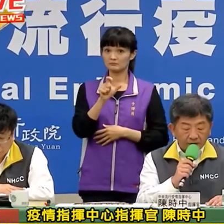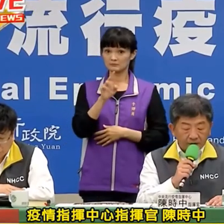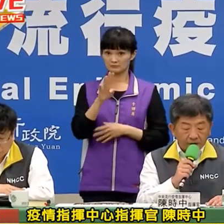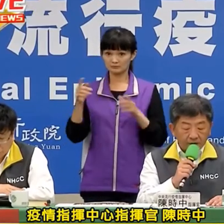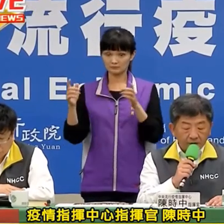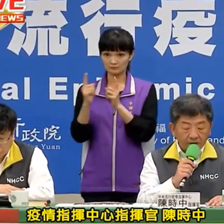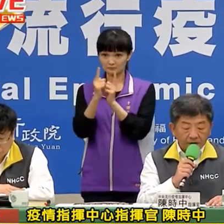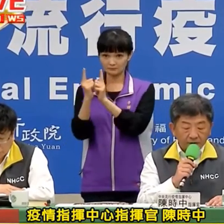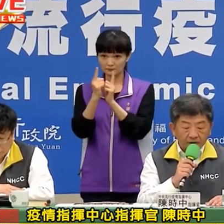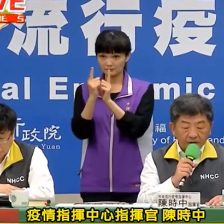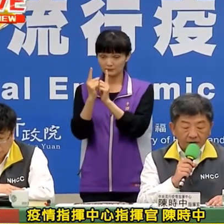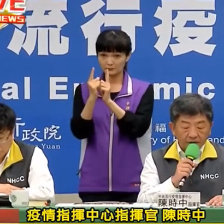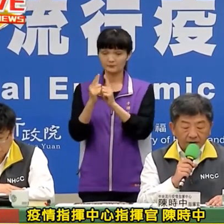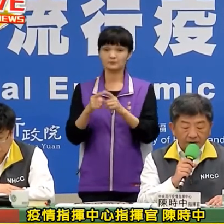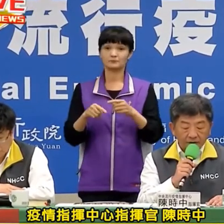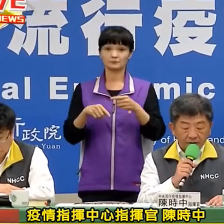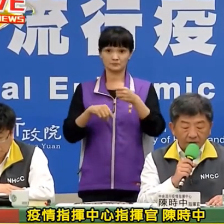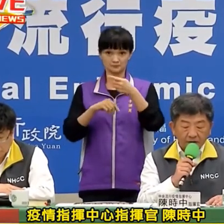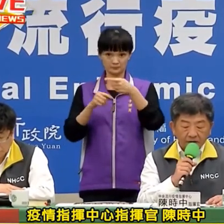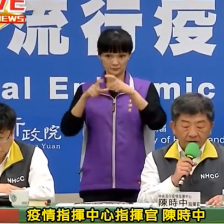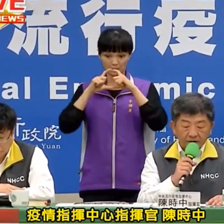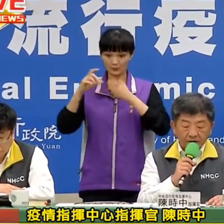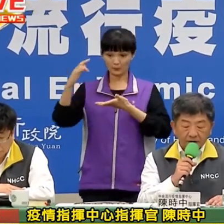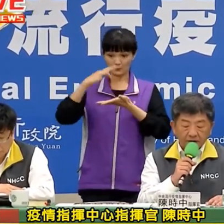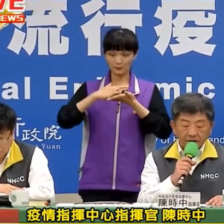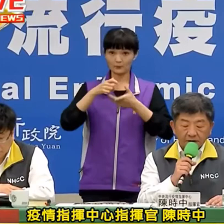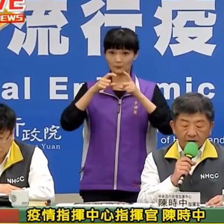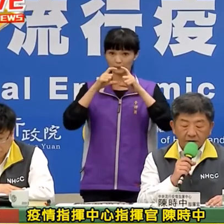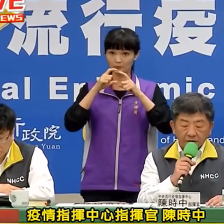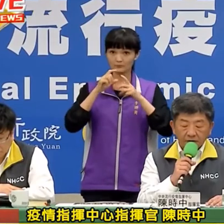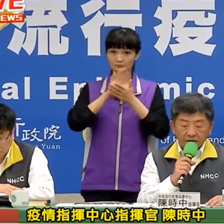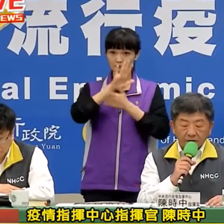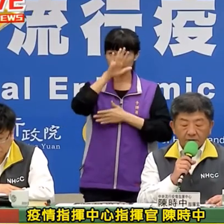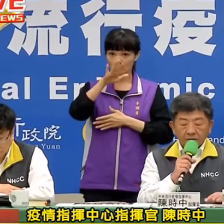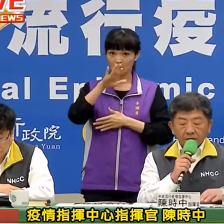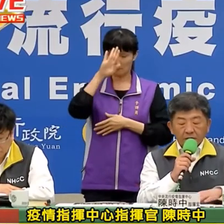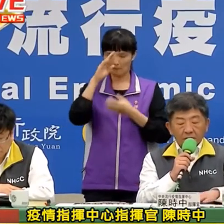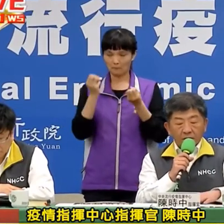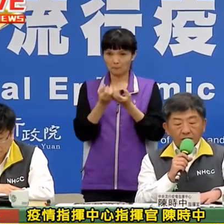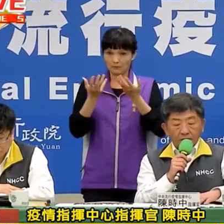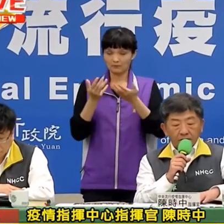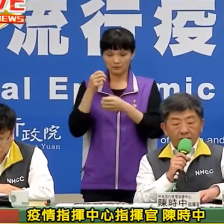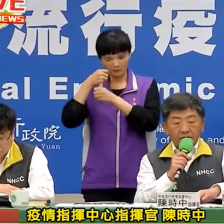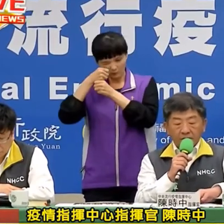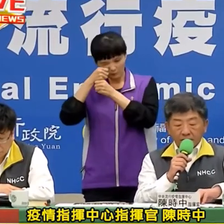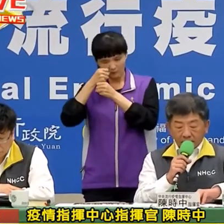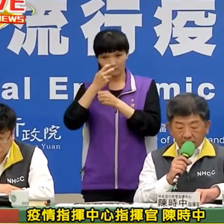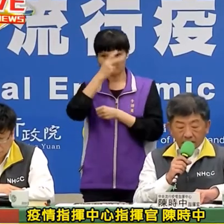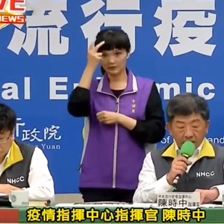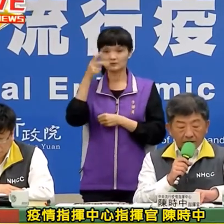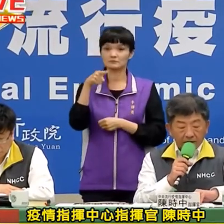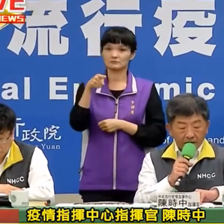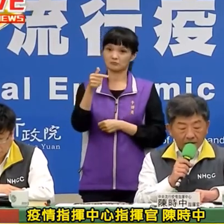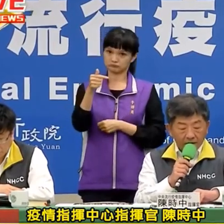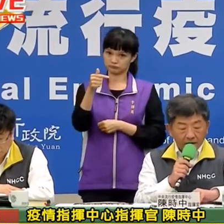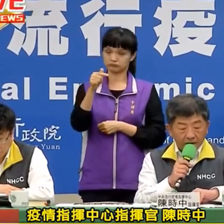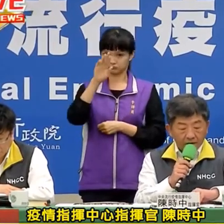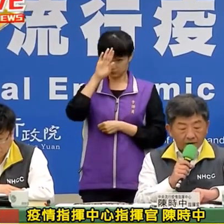那案305返国后于3月24日发病，那经采检近日确诊，所以基本上